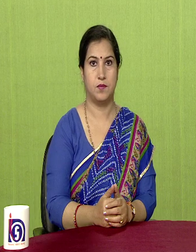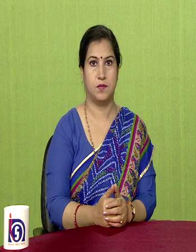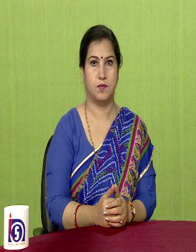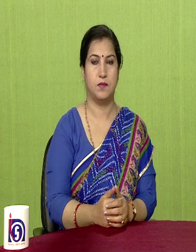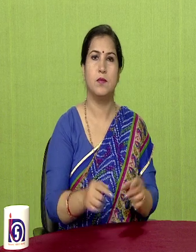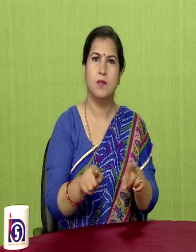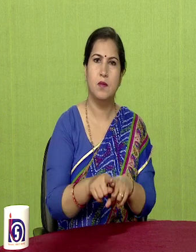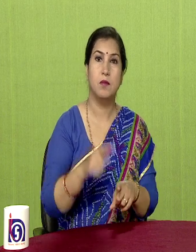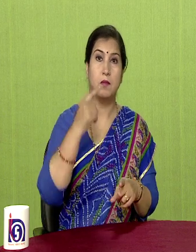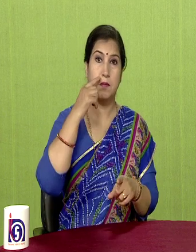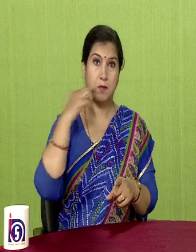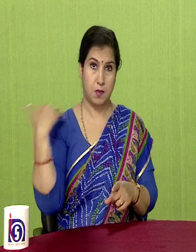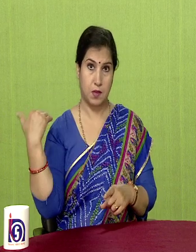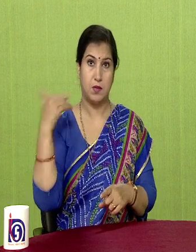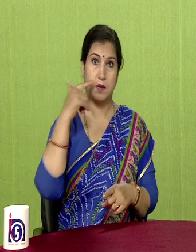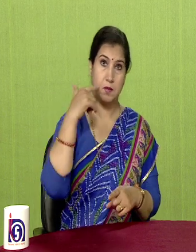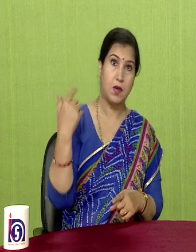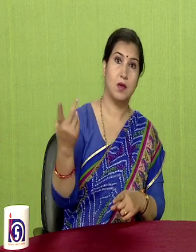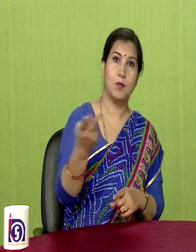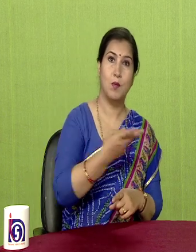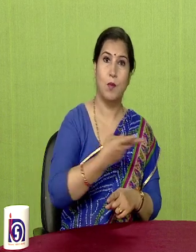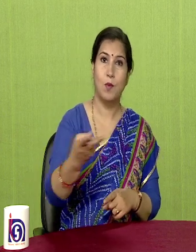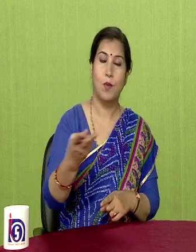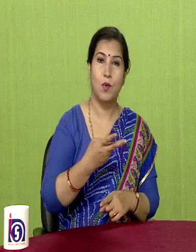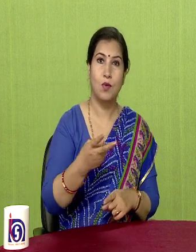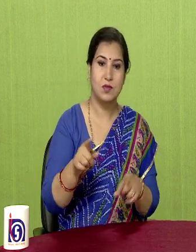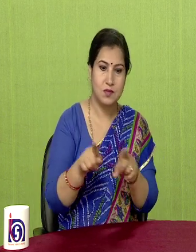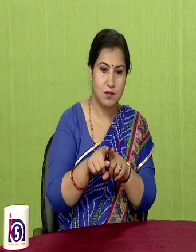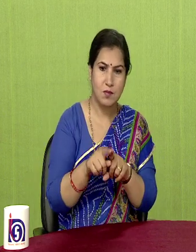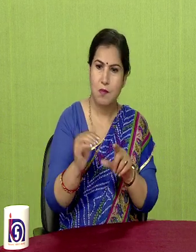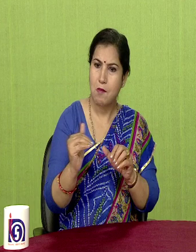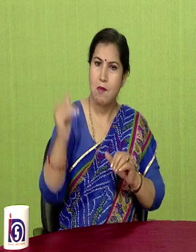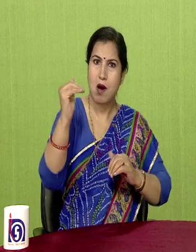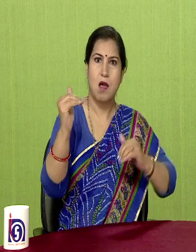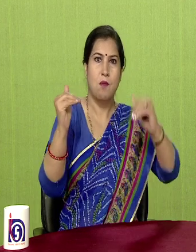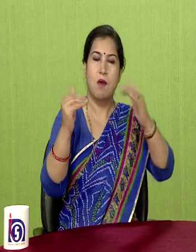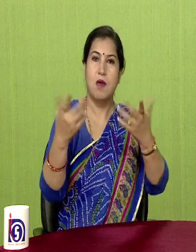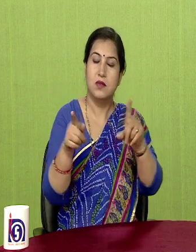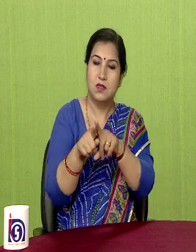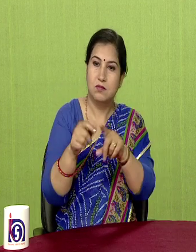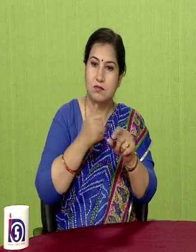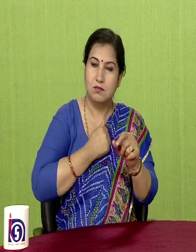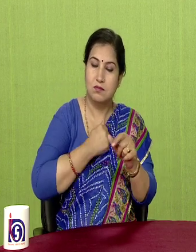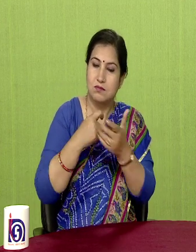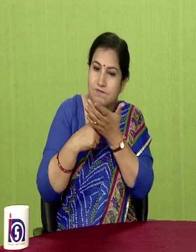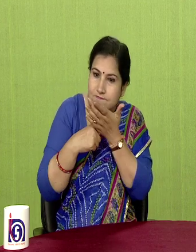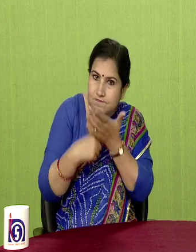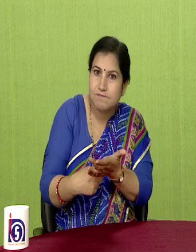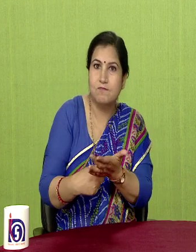भाई भाई के बीच भी बड़े भाई को स्वामी मानने का भाव है और